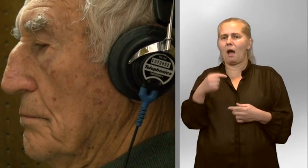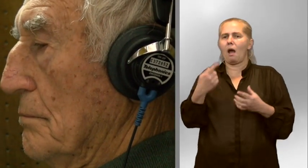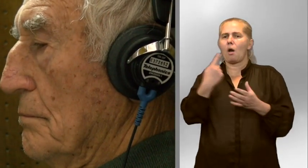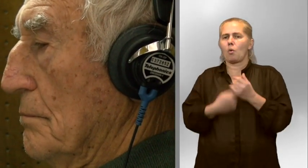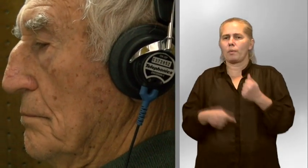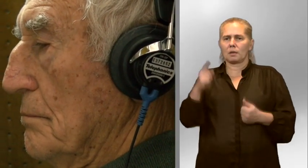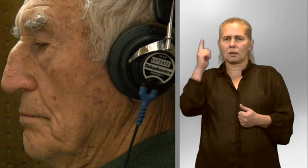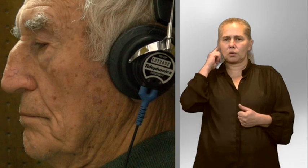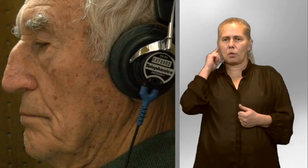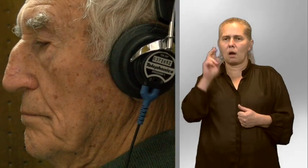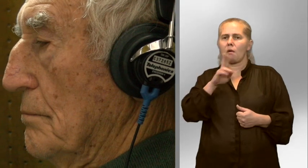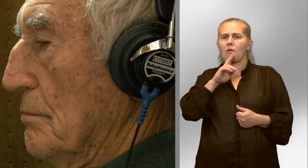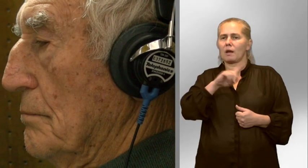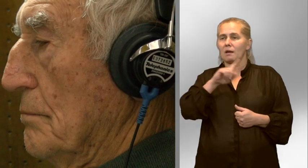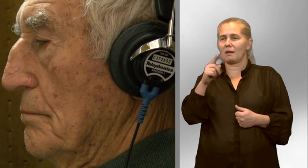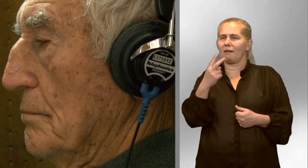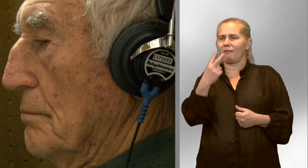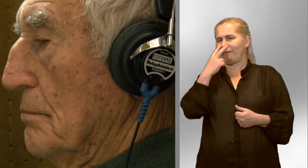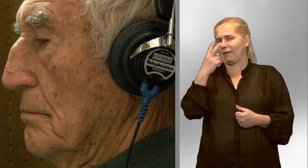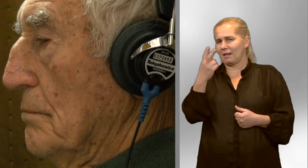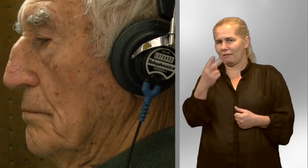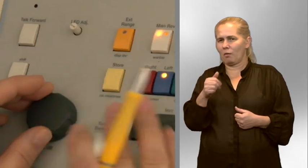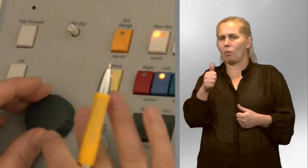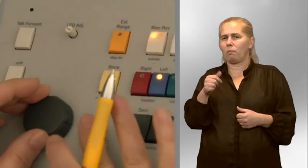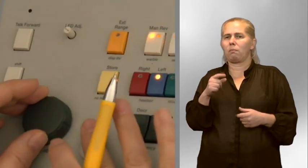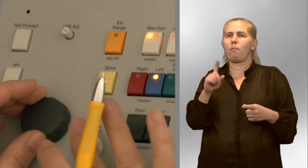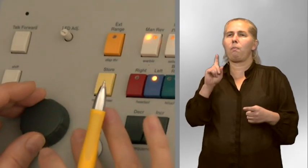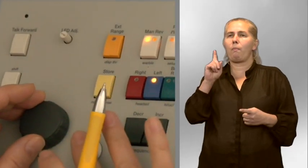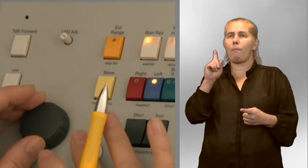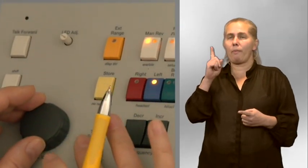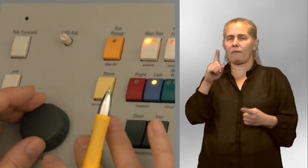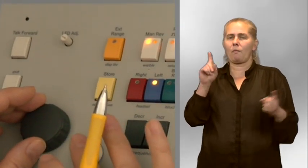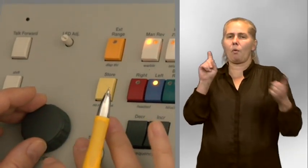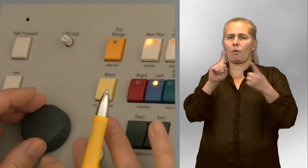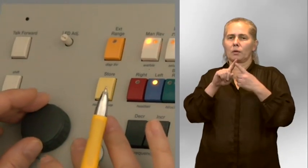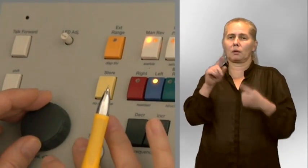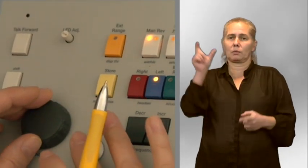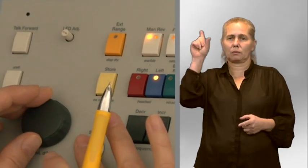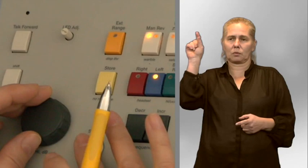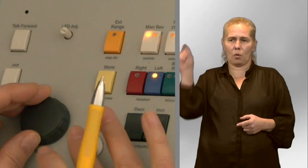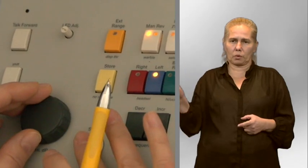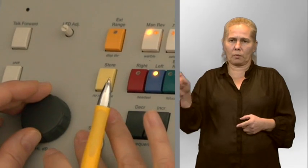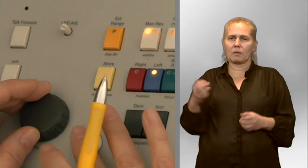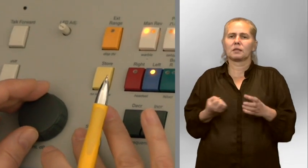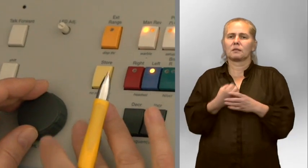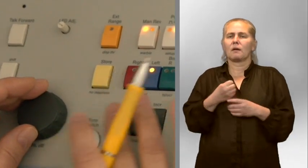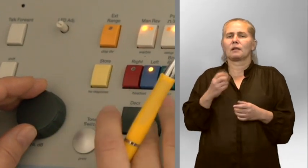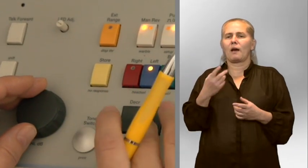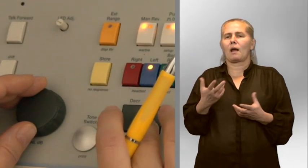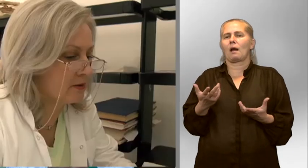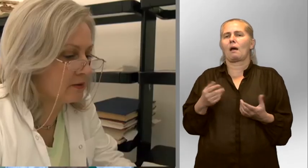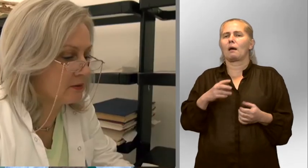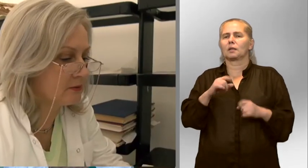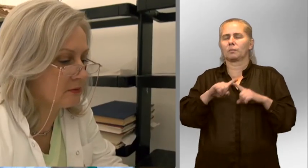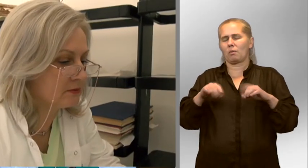je da je gubitak sluha, koji nije tako uočljiv u prvom kontaktu sa